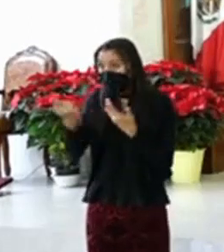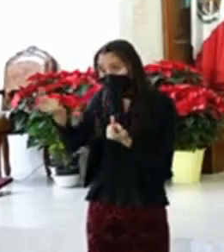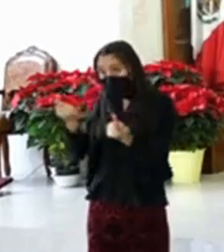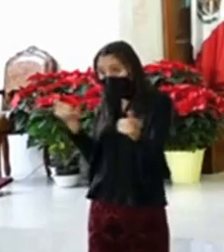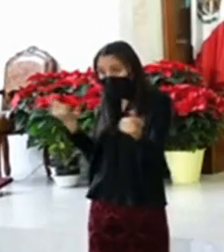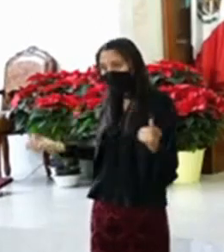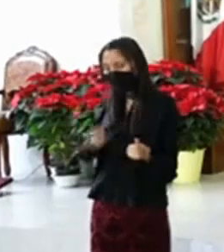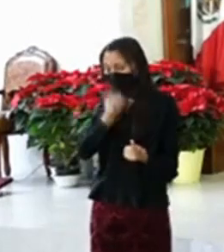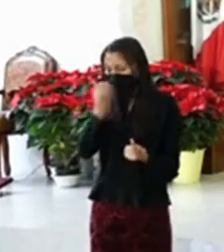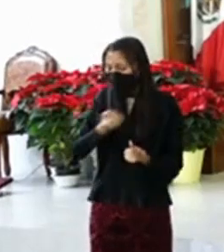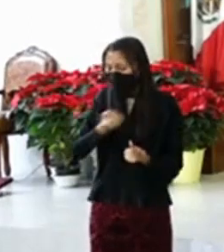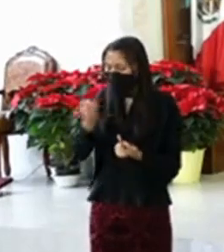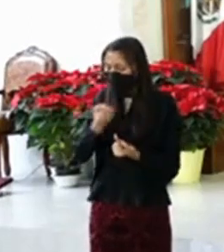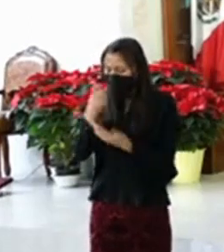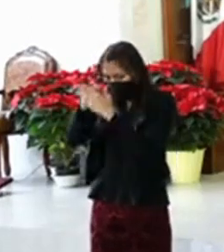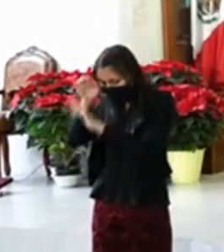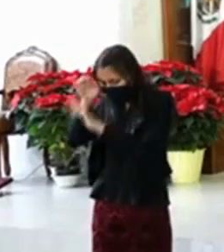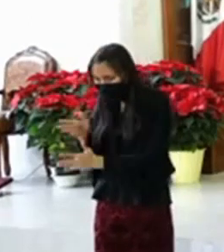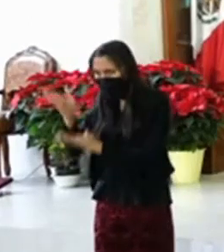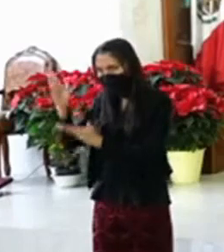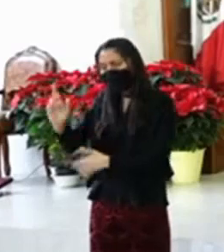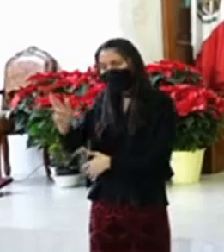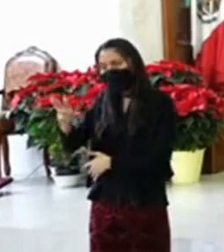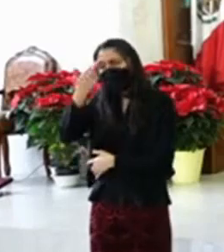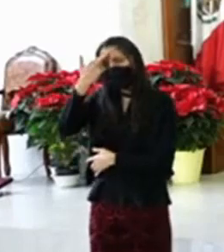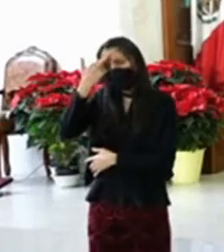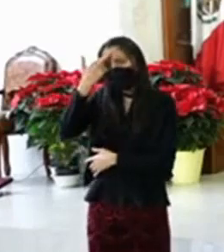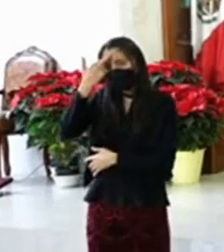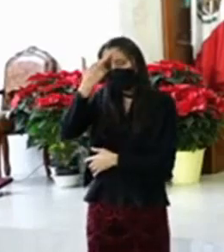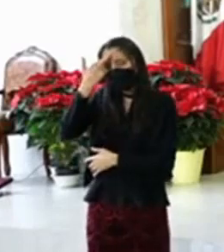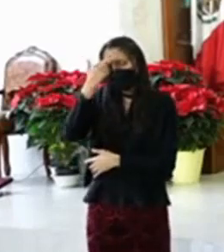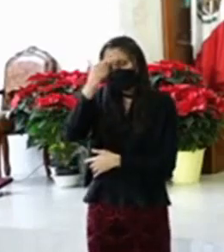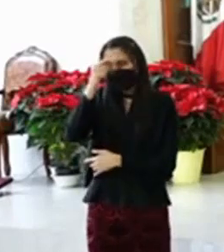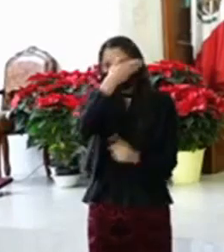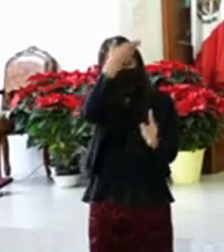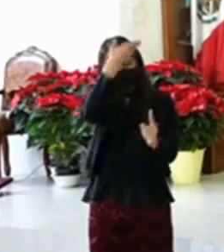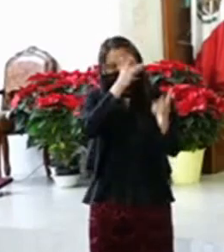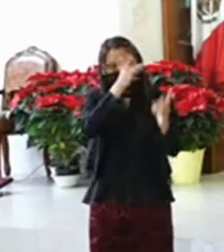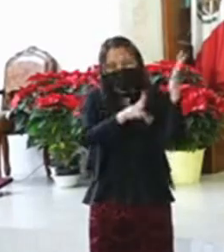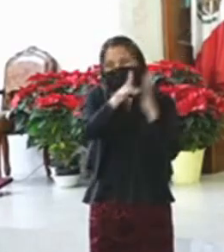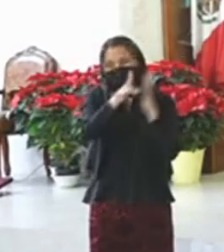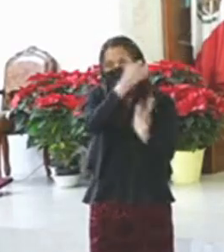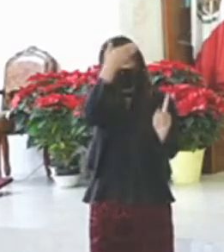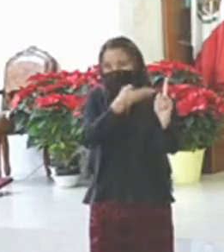Señor. Recuerda, Emmanuel,